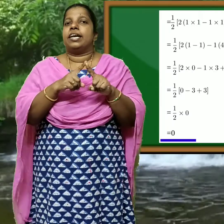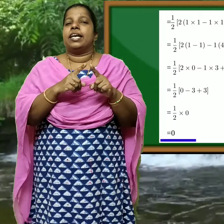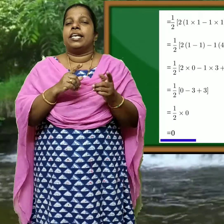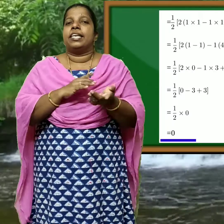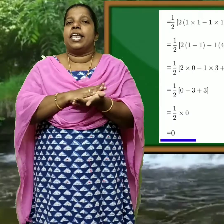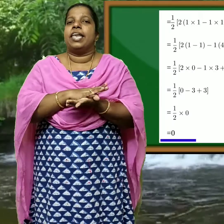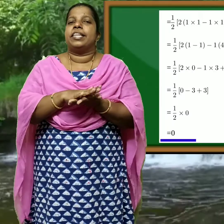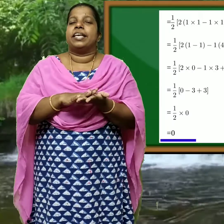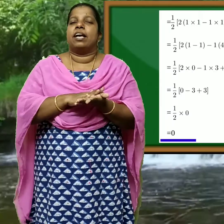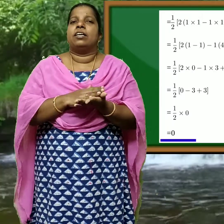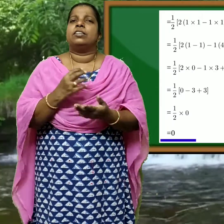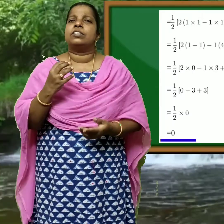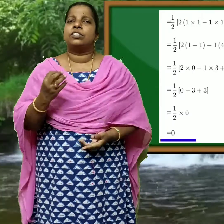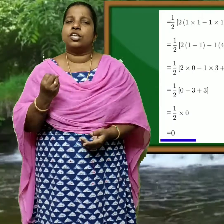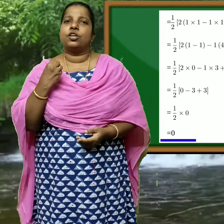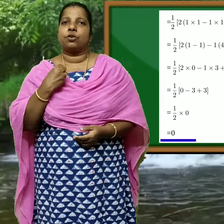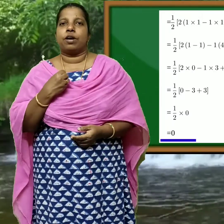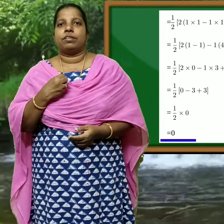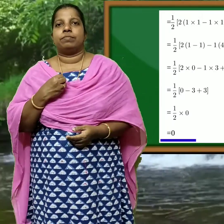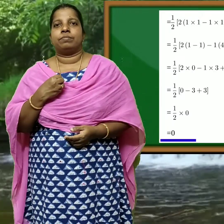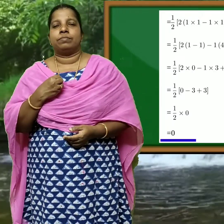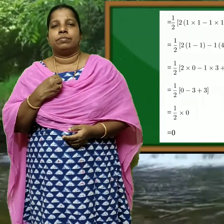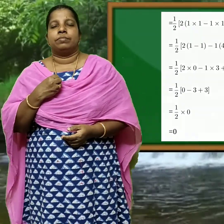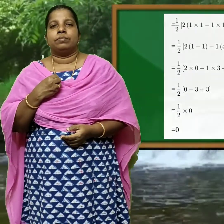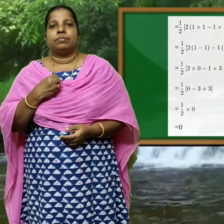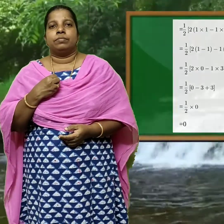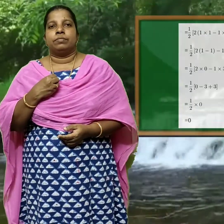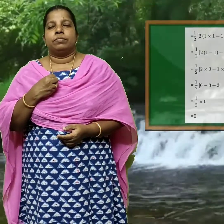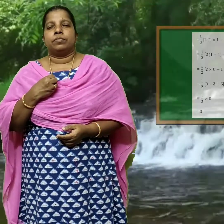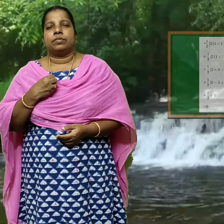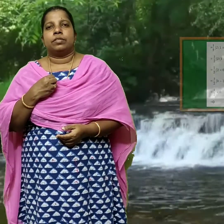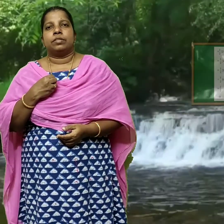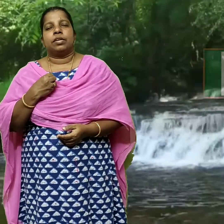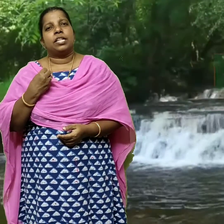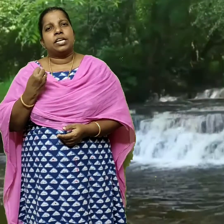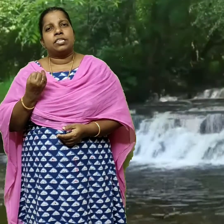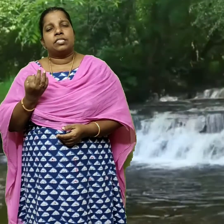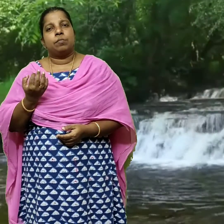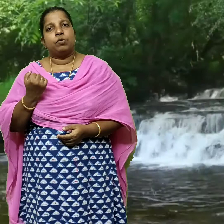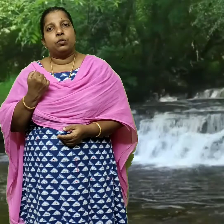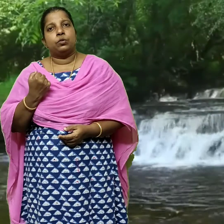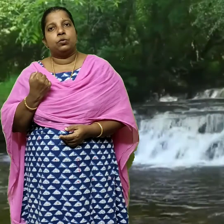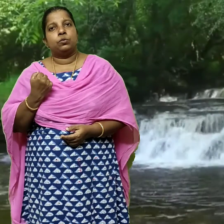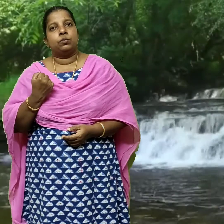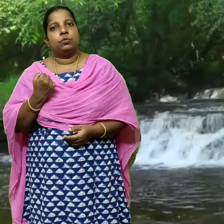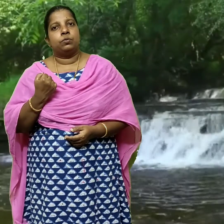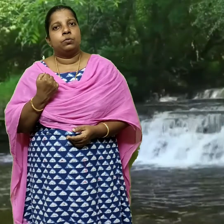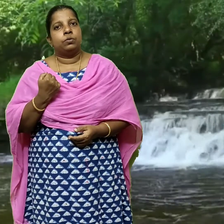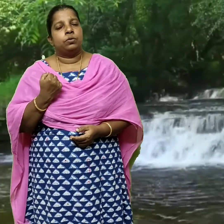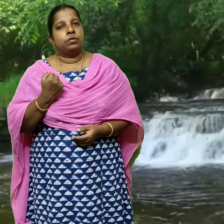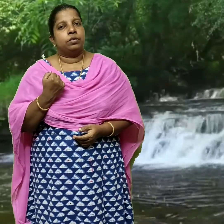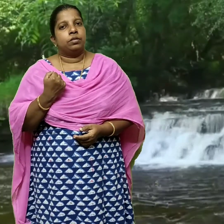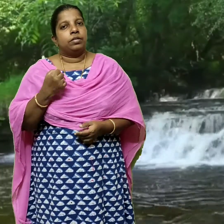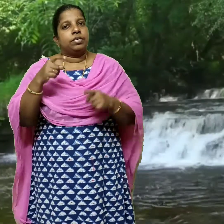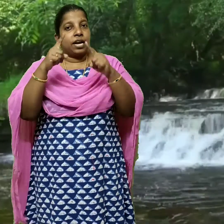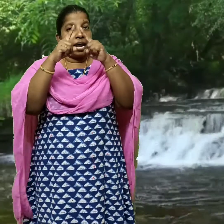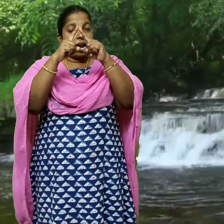ട്രയാങ്കിളിൻ്റെ ഏരിയ 0 ആയി. അത് എങ്ങനെ സംഭവിച്ചു?